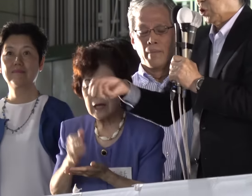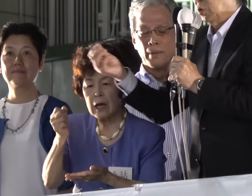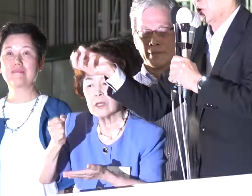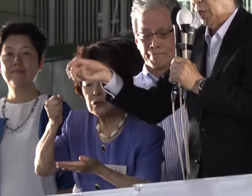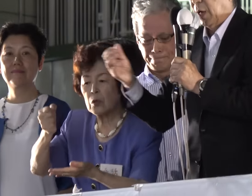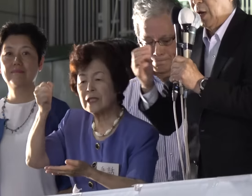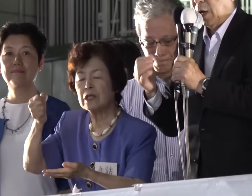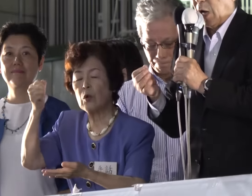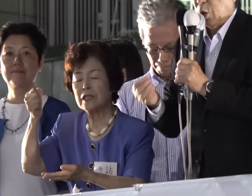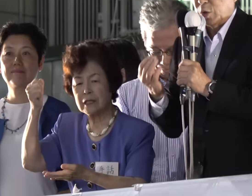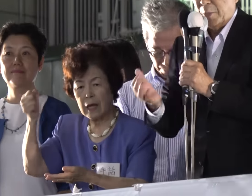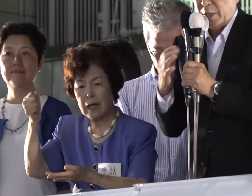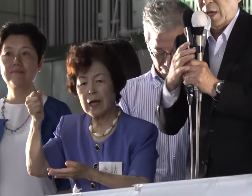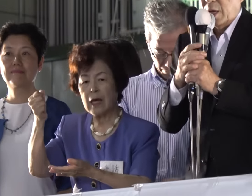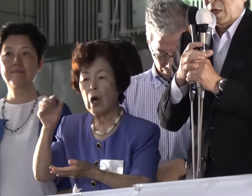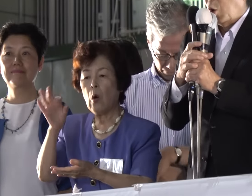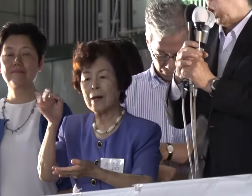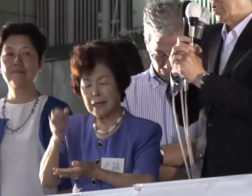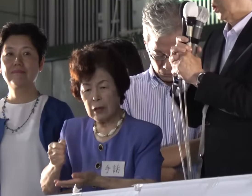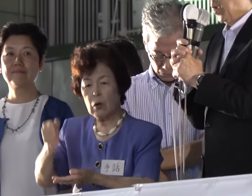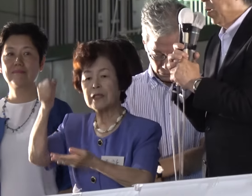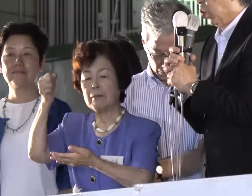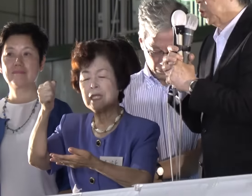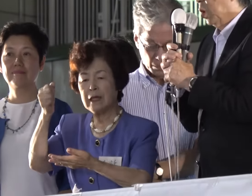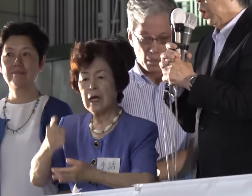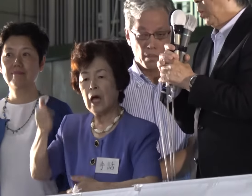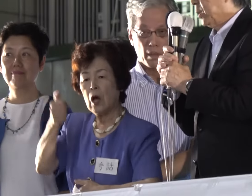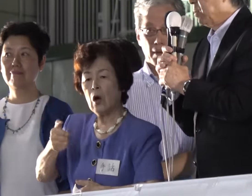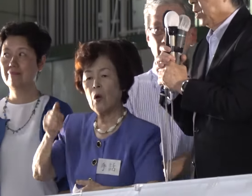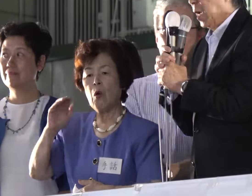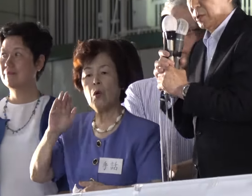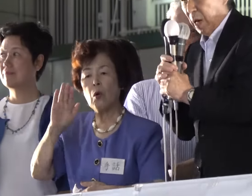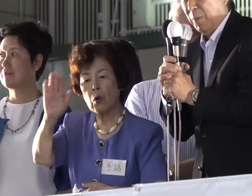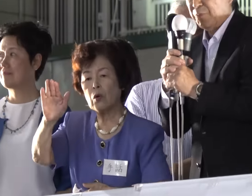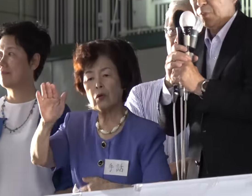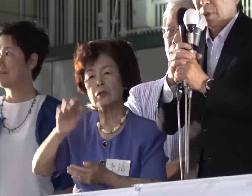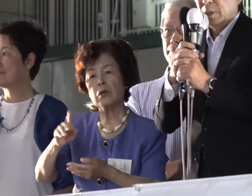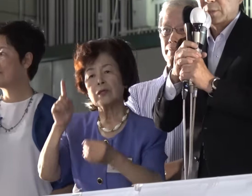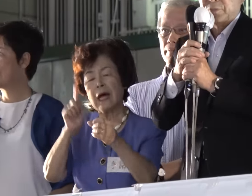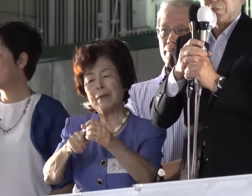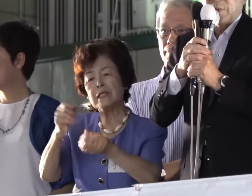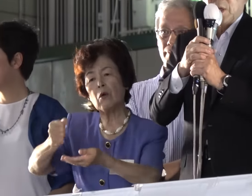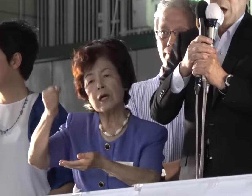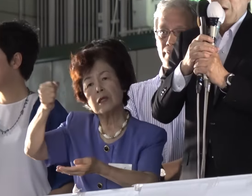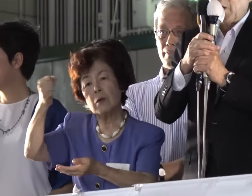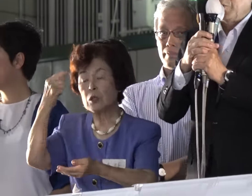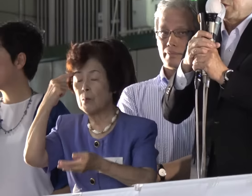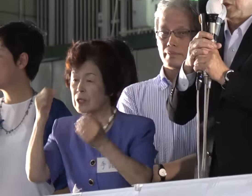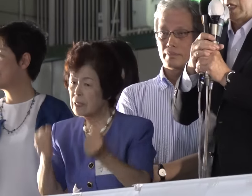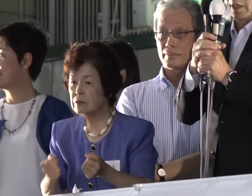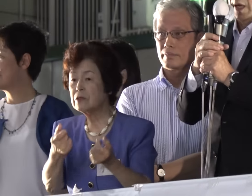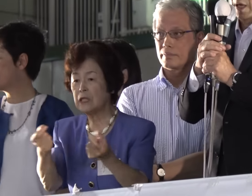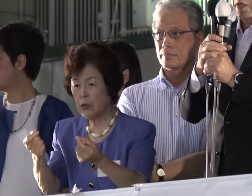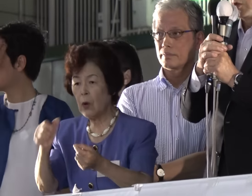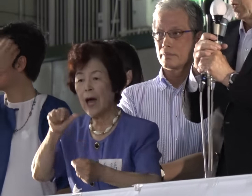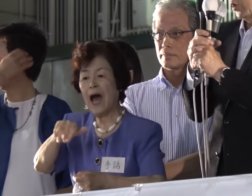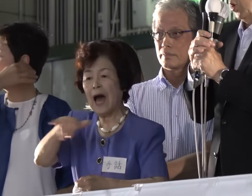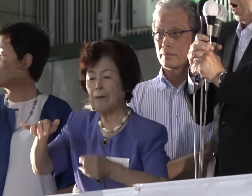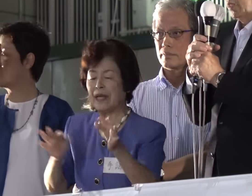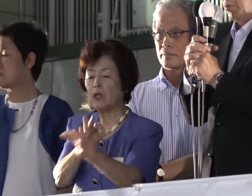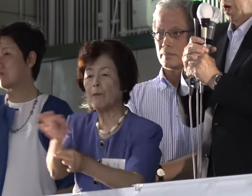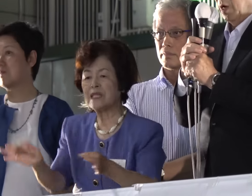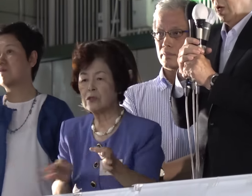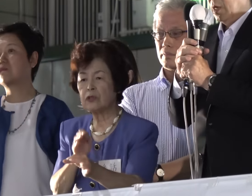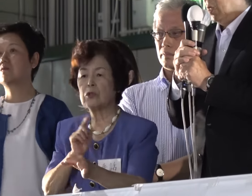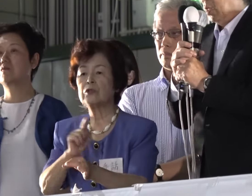して、貯金をして、金を貯めて老後に備えようと思ってるんじゃないですか。アベノミクスなんて言ってるけ